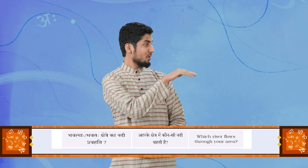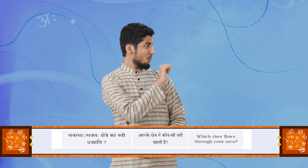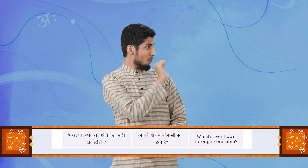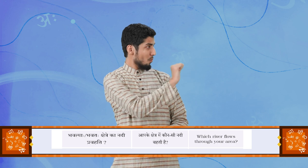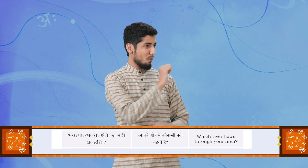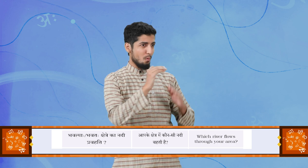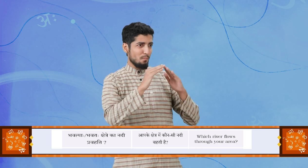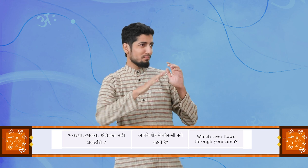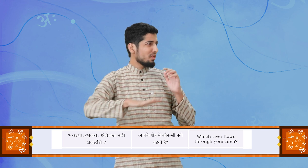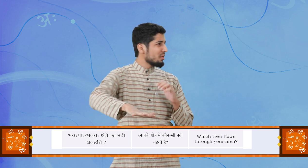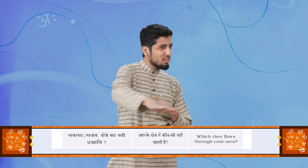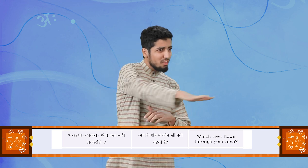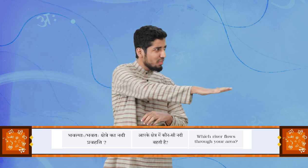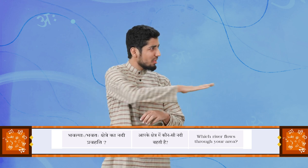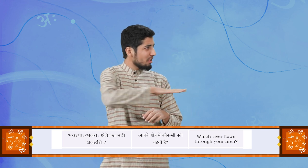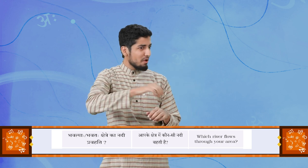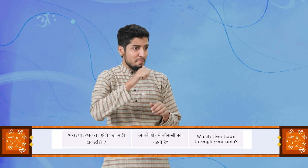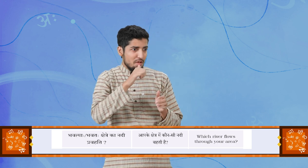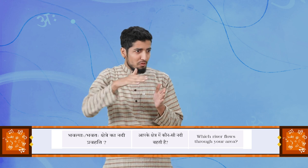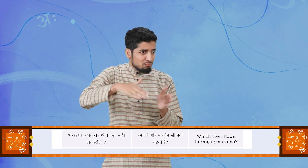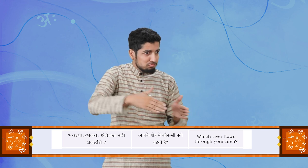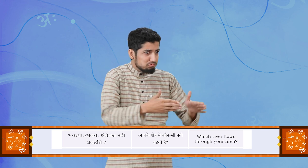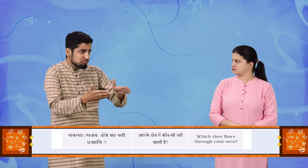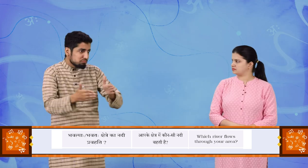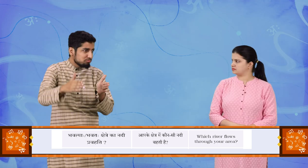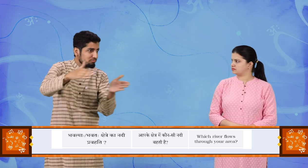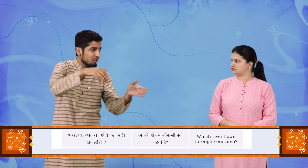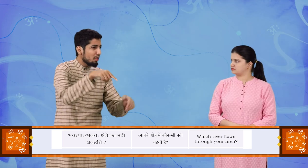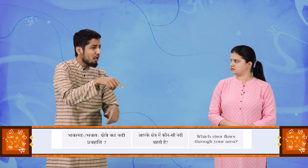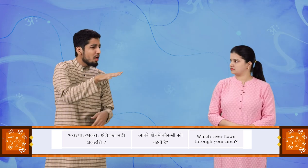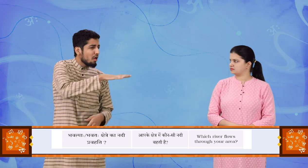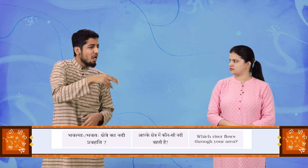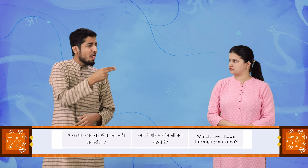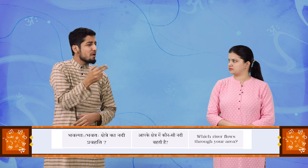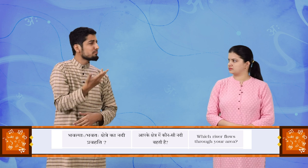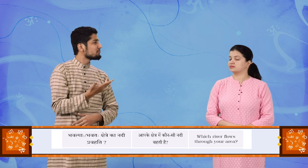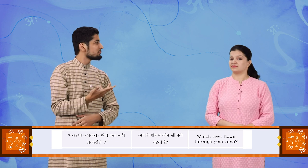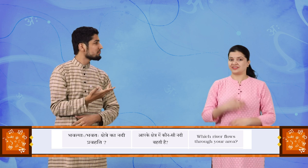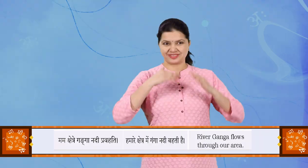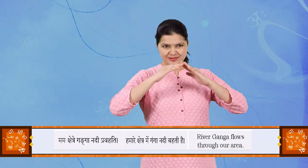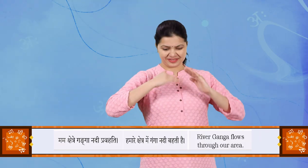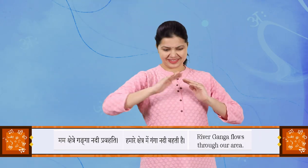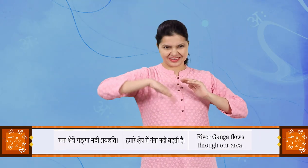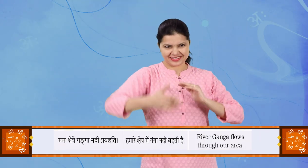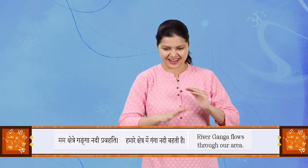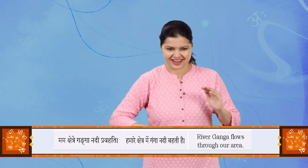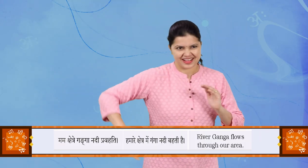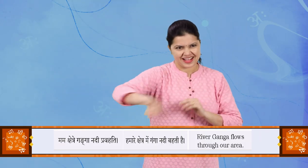इस वक्त यह क्षेत्र का नदी प्रवाह अतिथि मेरे मामा क्षेत्रे